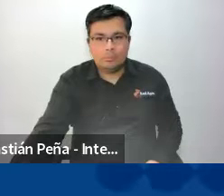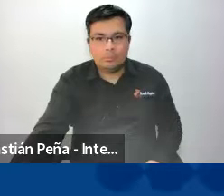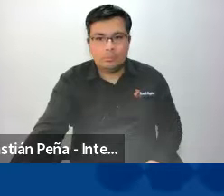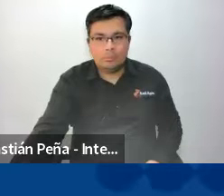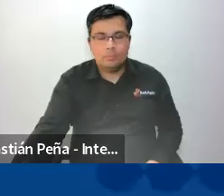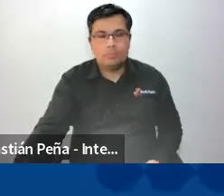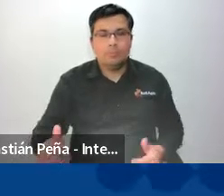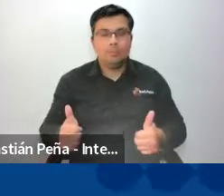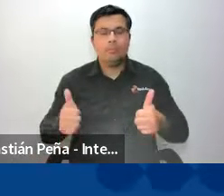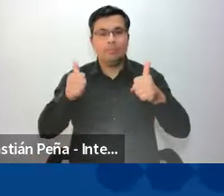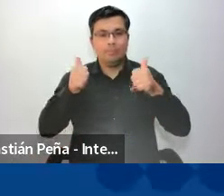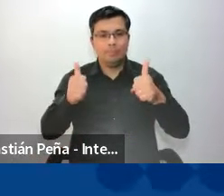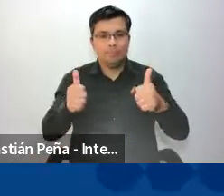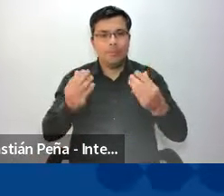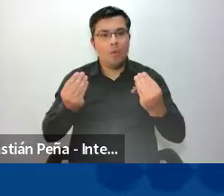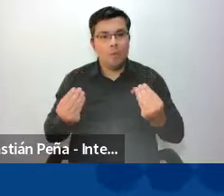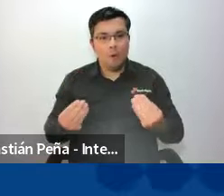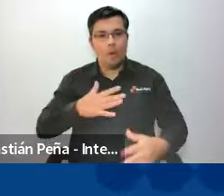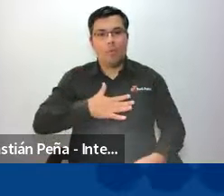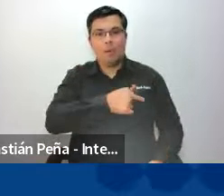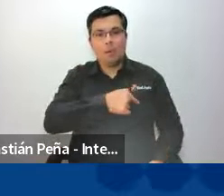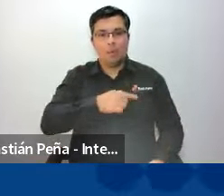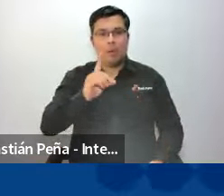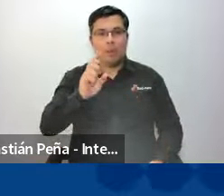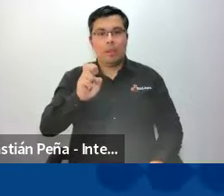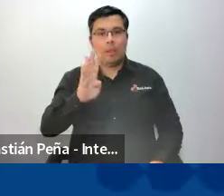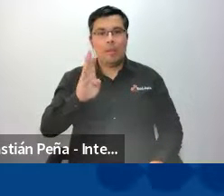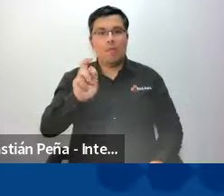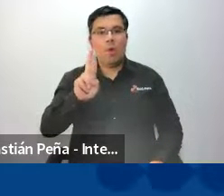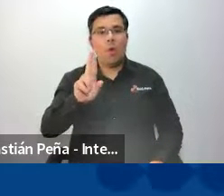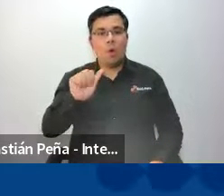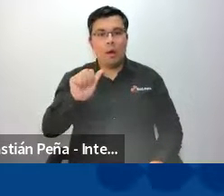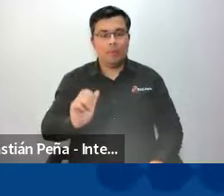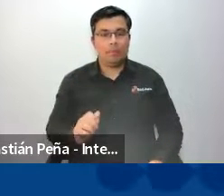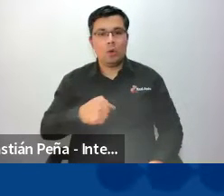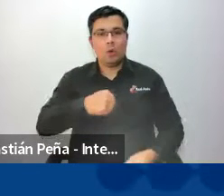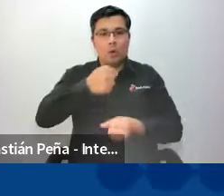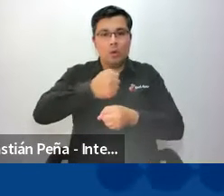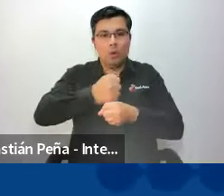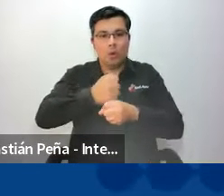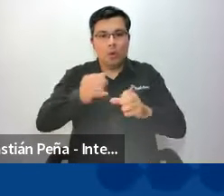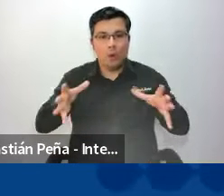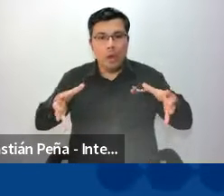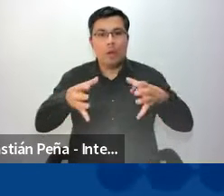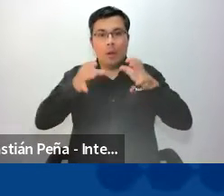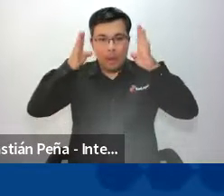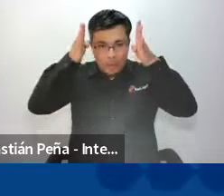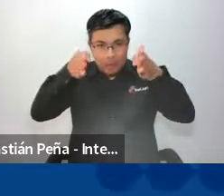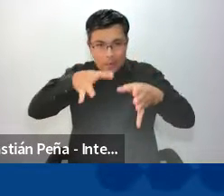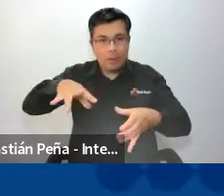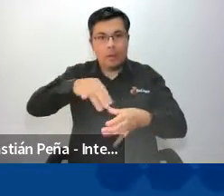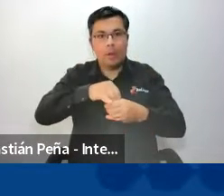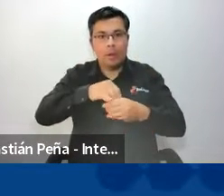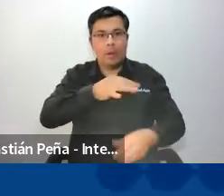Bueno, mi nombre es Débora Barrera, trabajo en el equipo de atención a la diversidad del Ministerio de